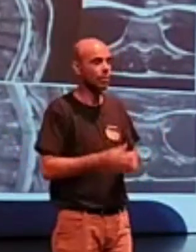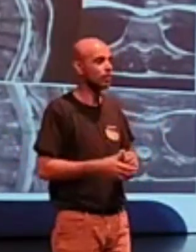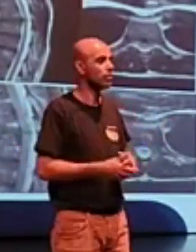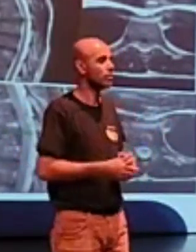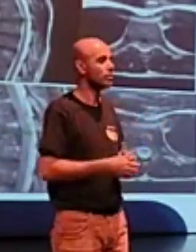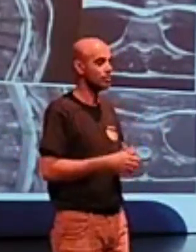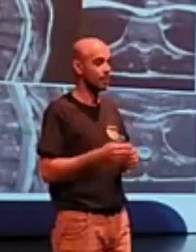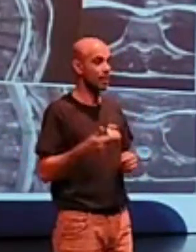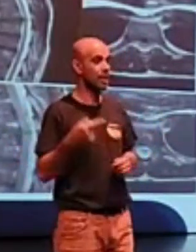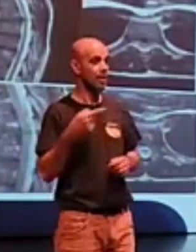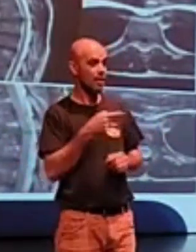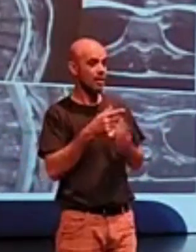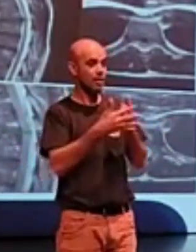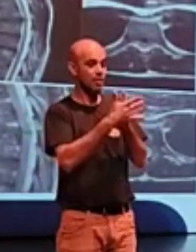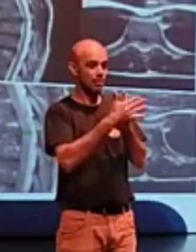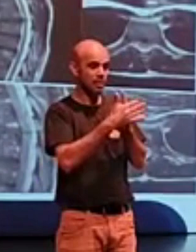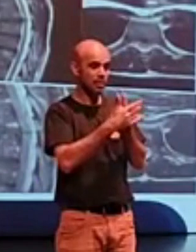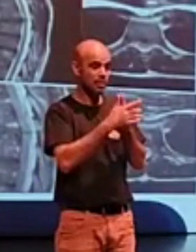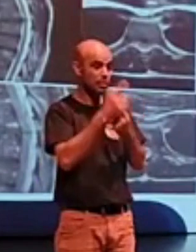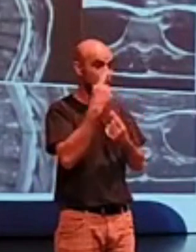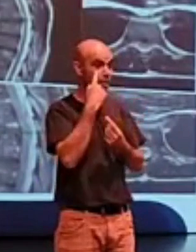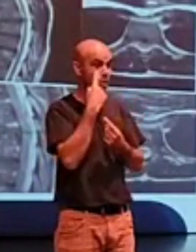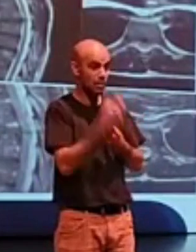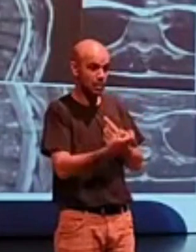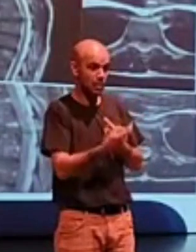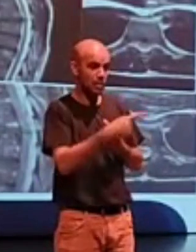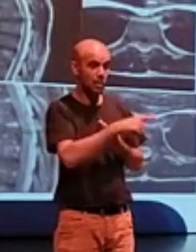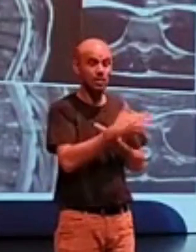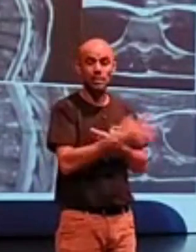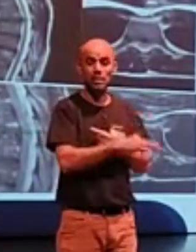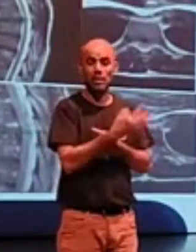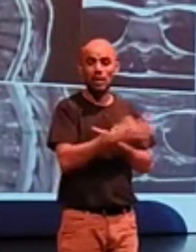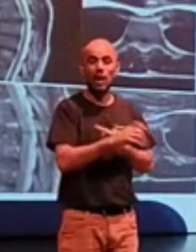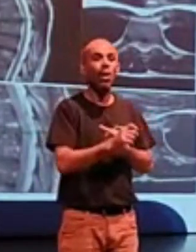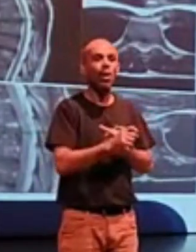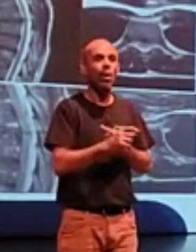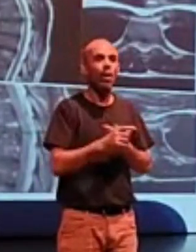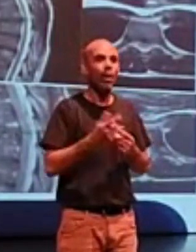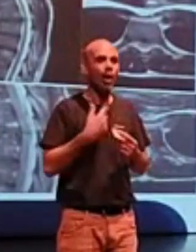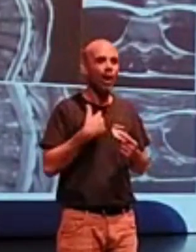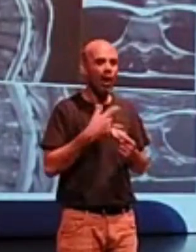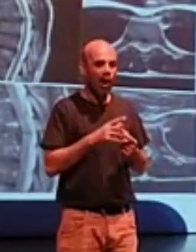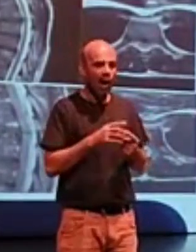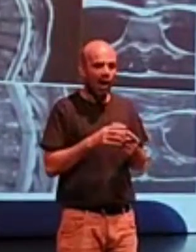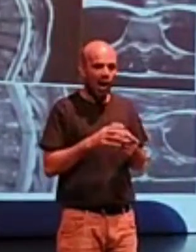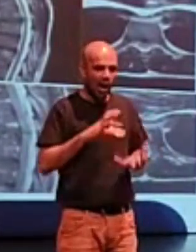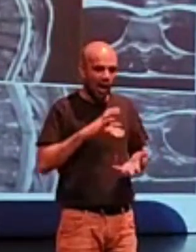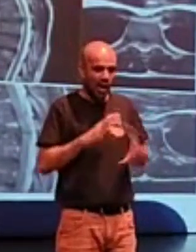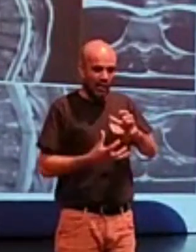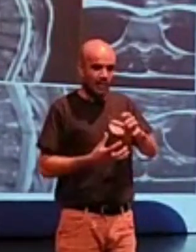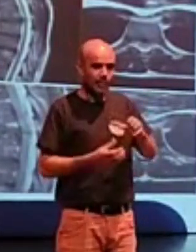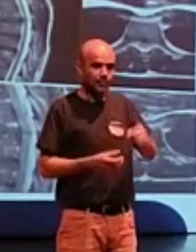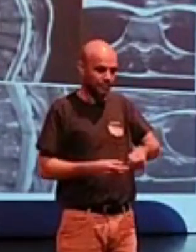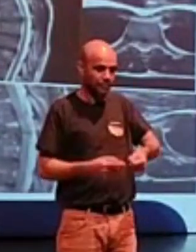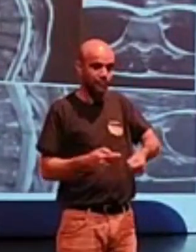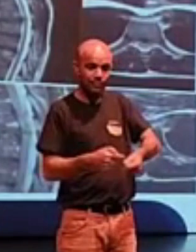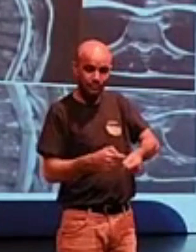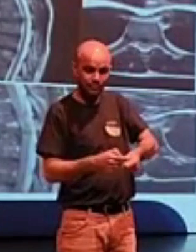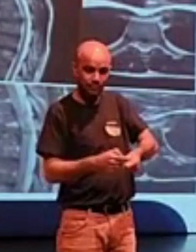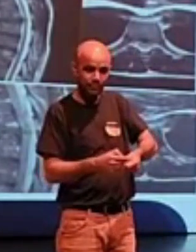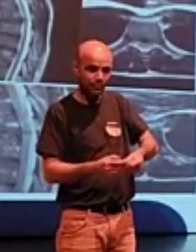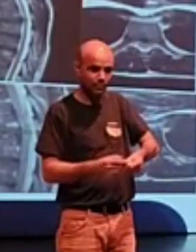E esse paciente aqui, um caso interessante, porque qual que era a queixa dele? Alteração no esfíncter, alteração no ânus. Ele foi taxado